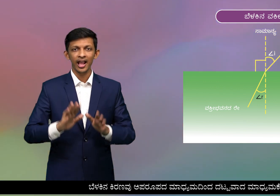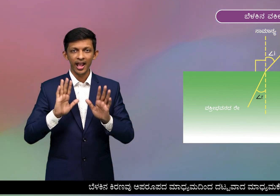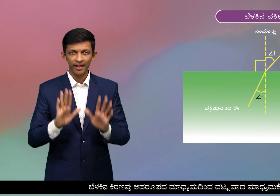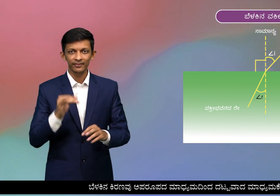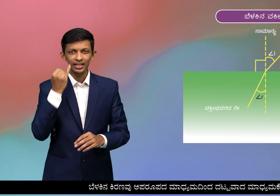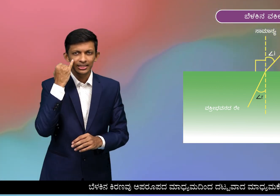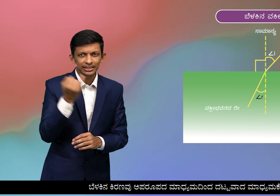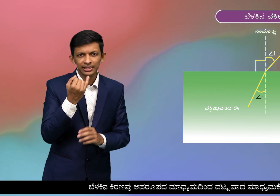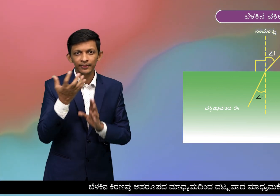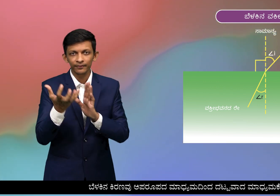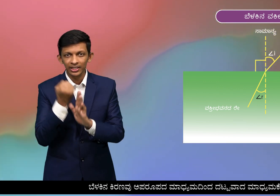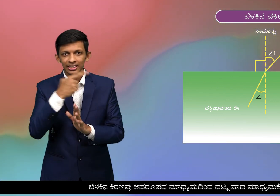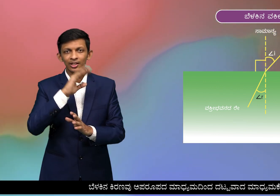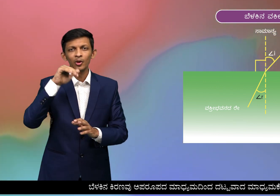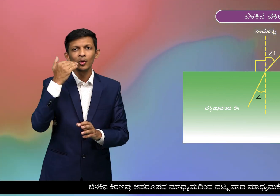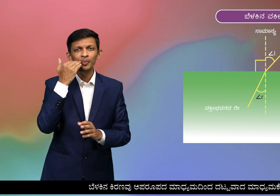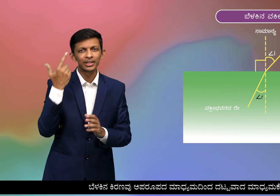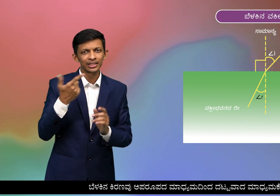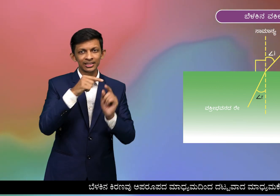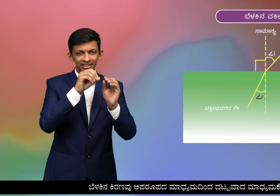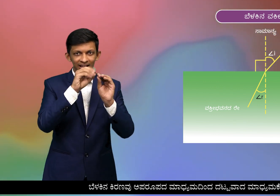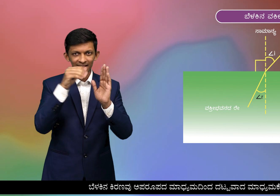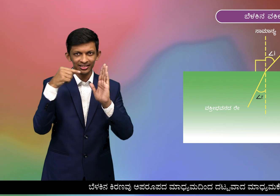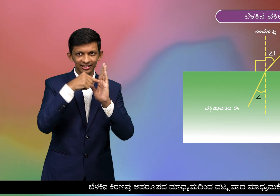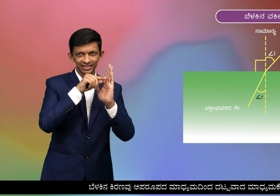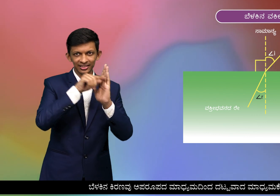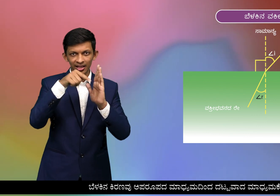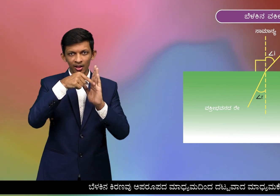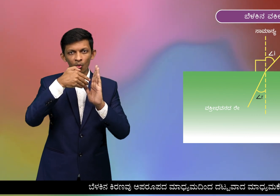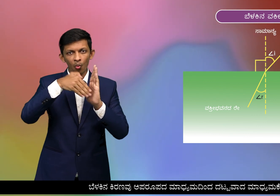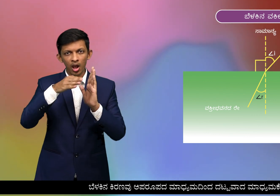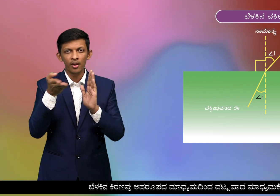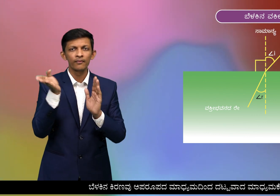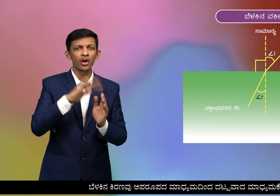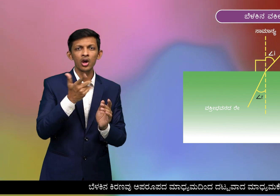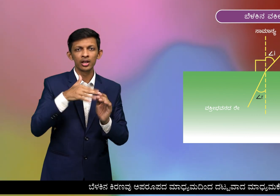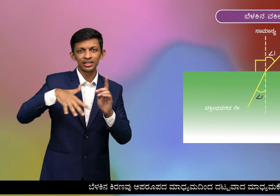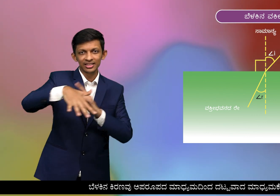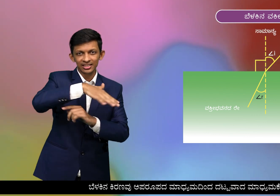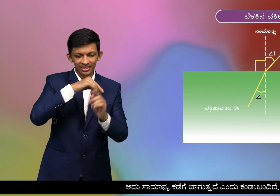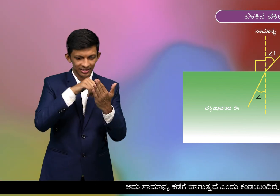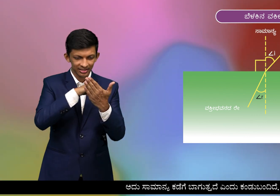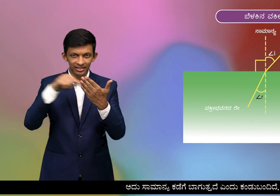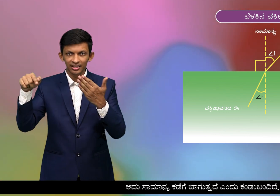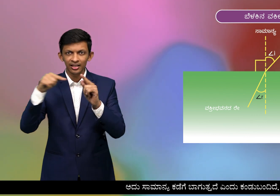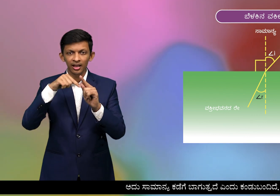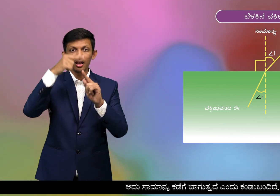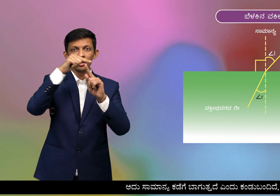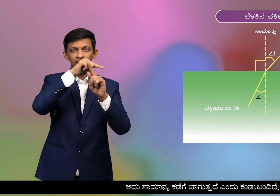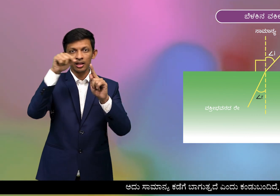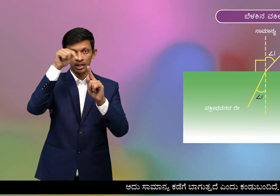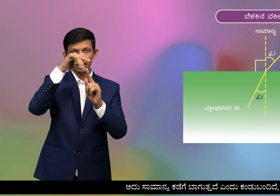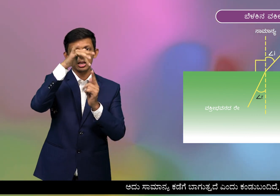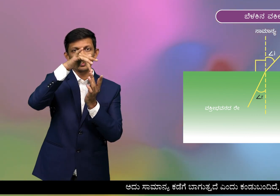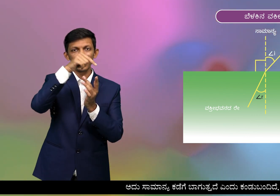ಬಿಳಕಿನ ಕಿರಣವು ಅಪರೂಪದ ಮಾಧ್ಯಮದಿಂದ ದಟ್ಟವಾದ ಮಾಧ್ಯಮಕ್ಕೆ ಹೋದಾಗ ಅದು ಸಾಮಾನ್ಯ